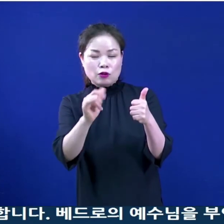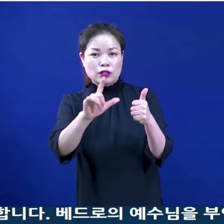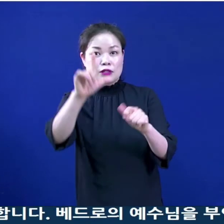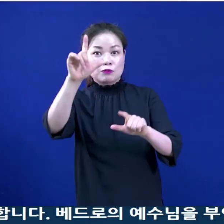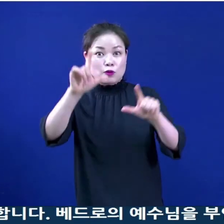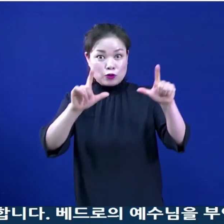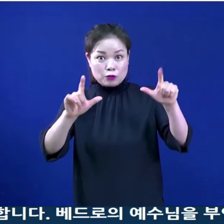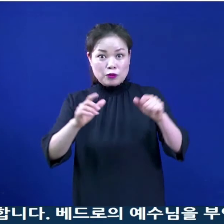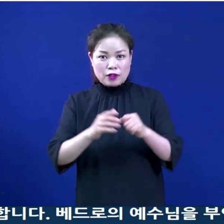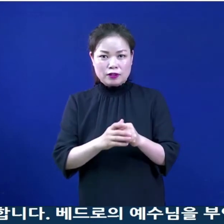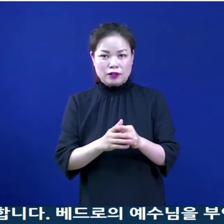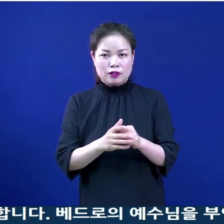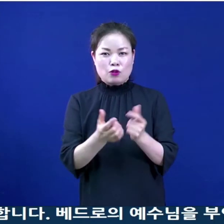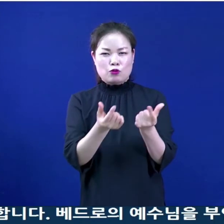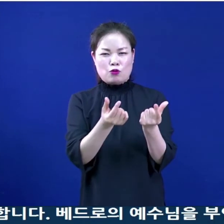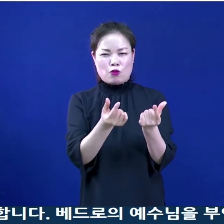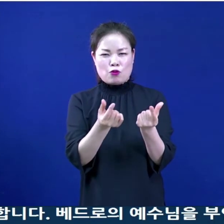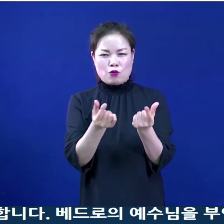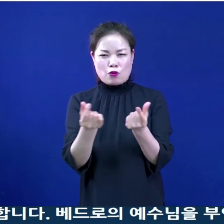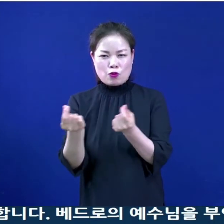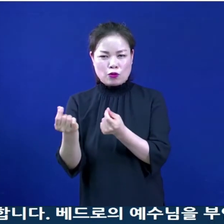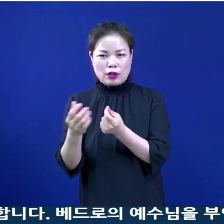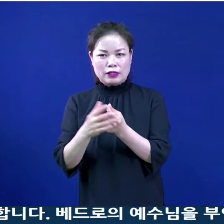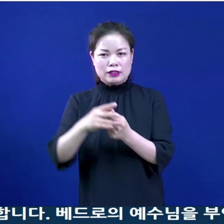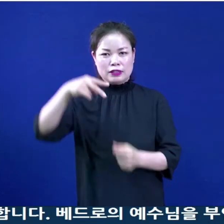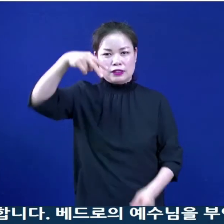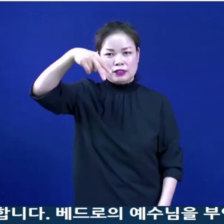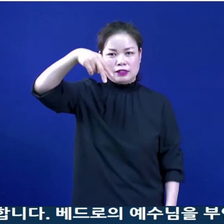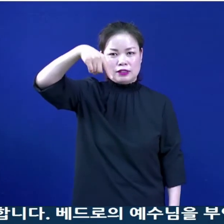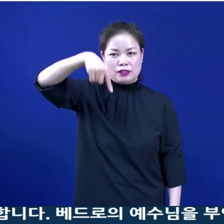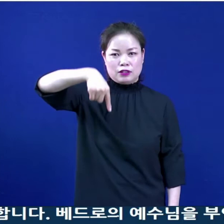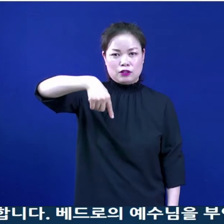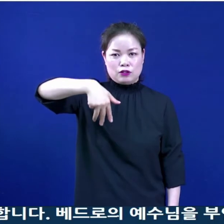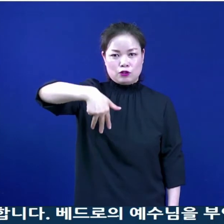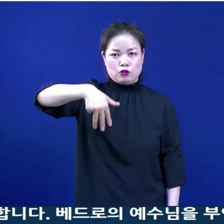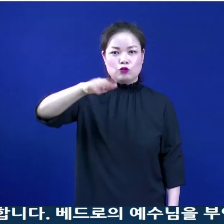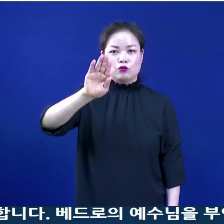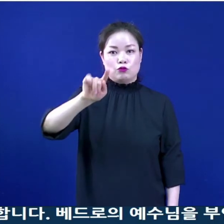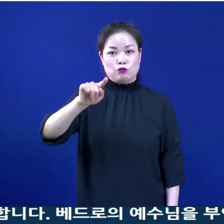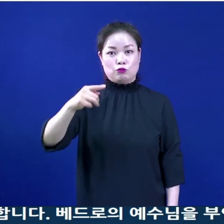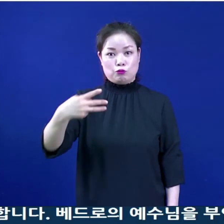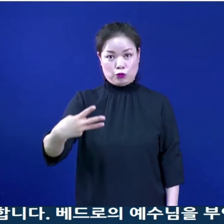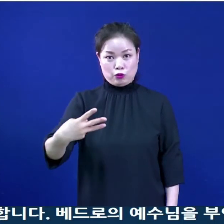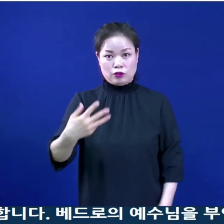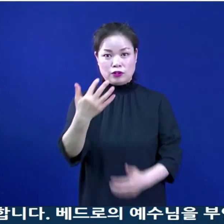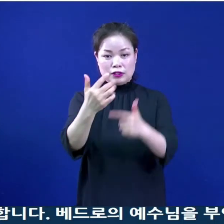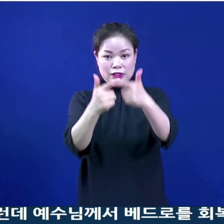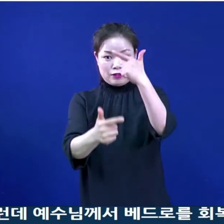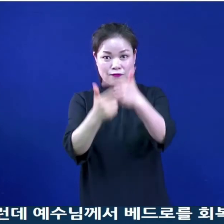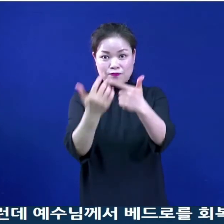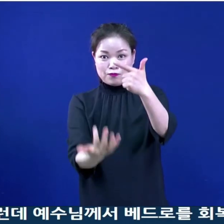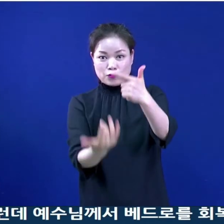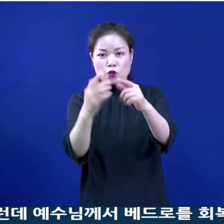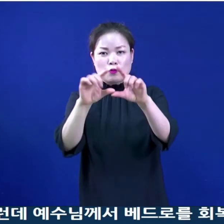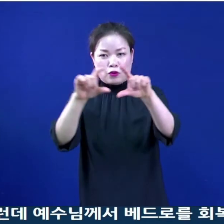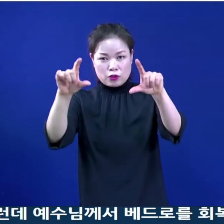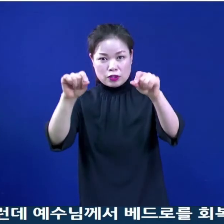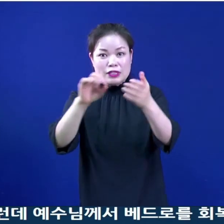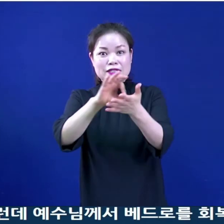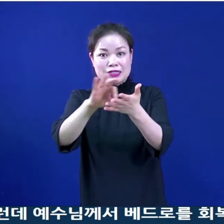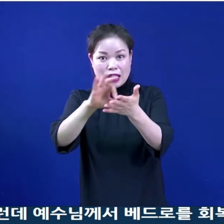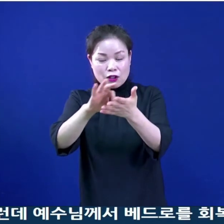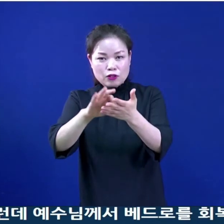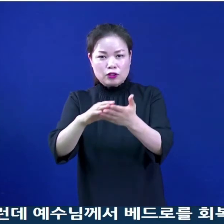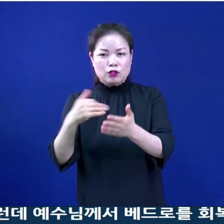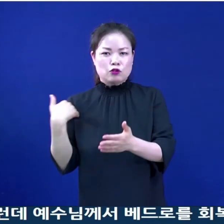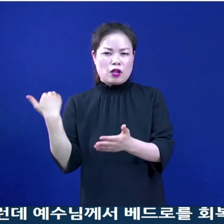장면에 똑같은 숯불을 사용하고 있는 겁니다. 사랑하는 여러분, 예수님이 우리를 회복시켜